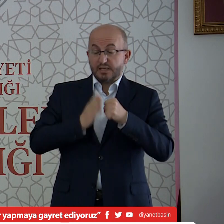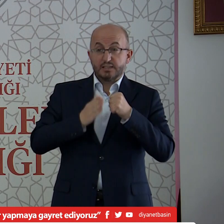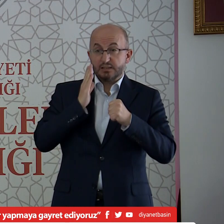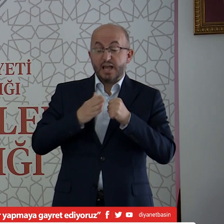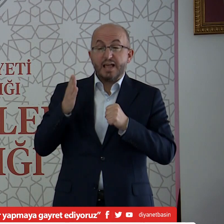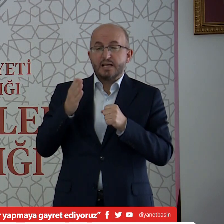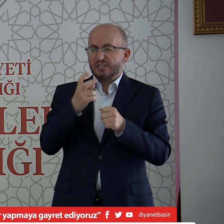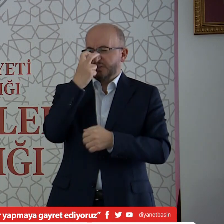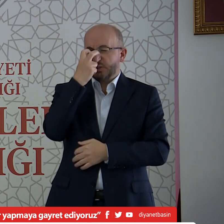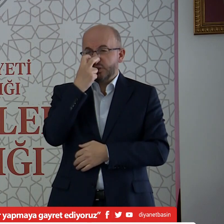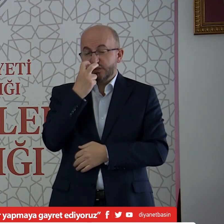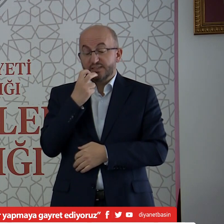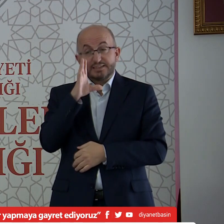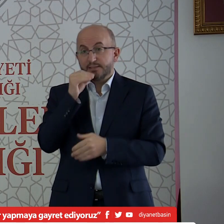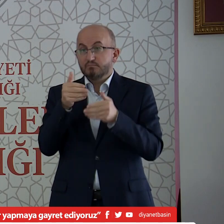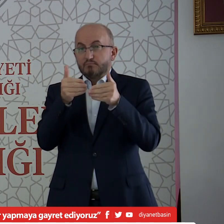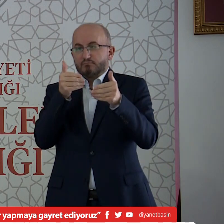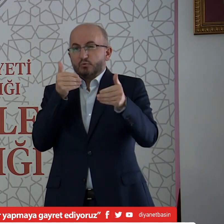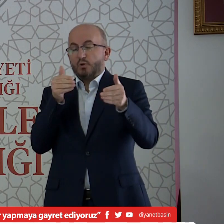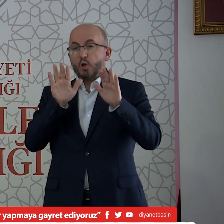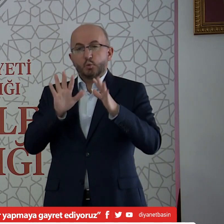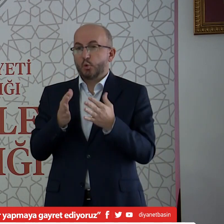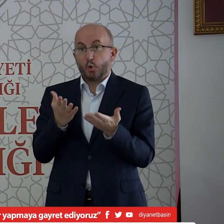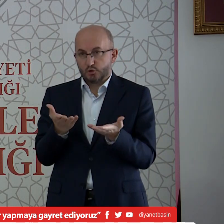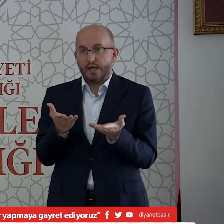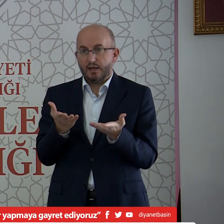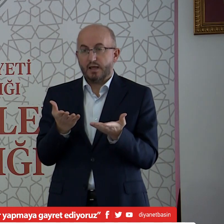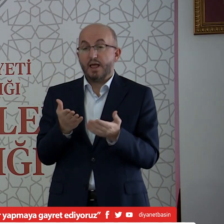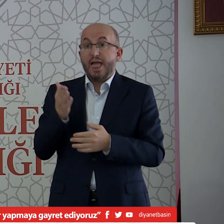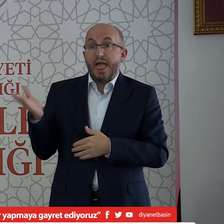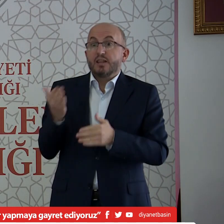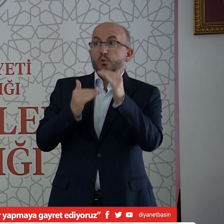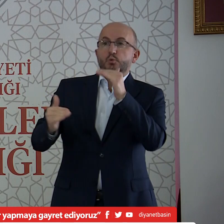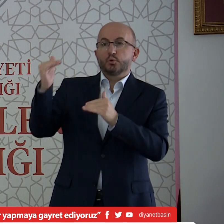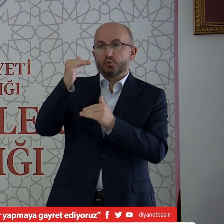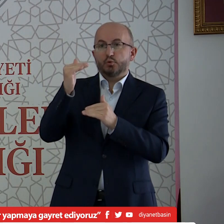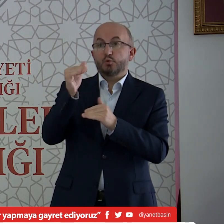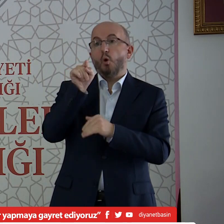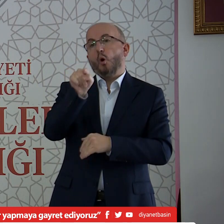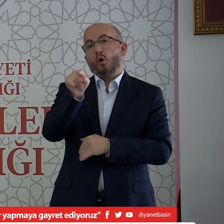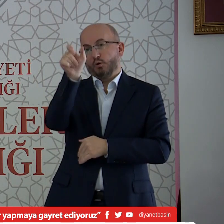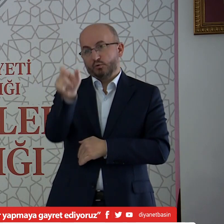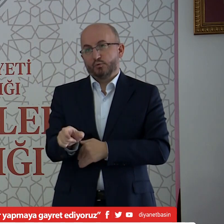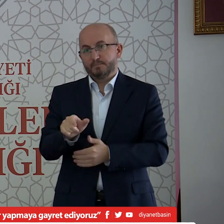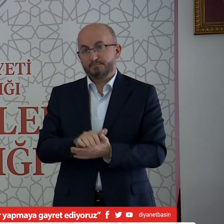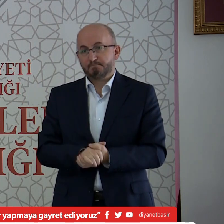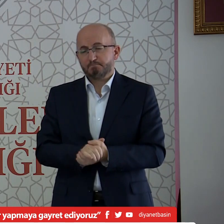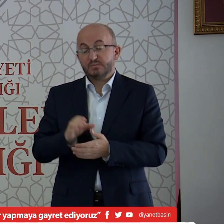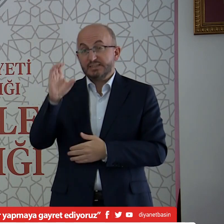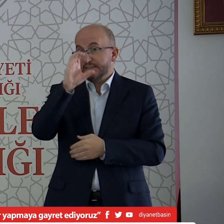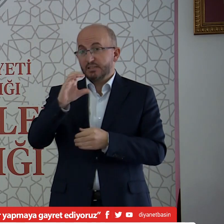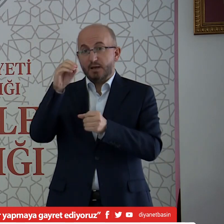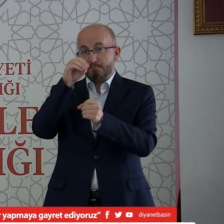nehilerinden en titiz bir şekilde kim uzak duruyorsa en üstün olan odur.